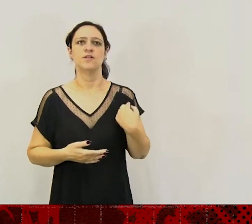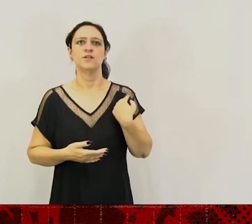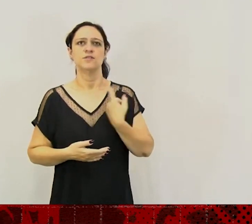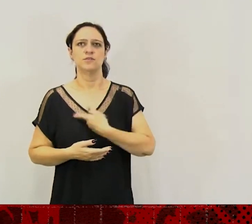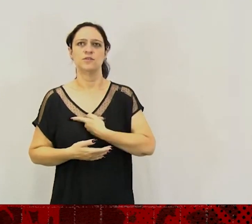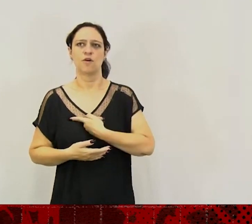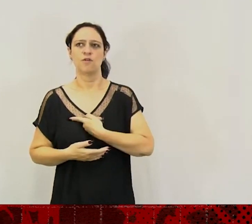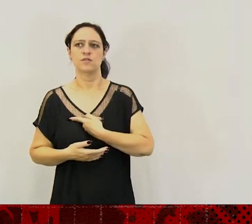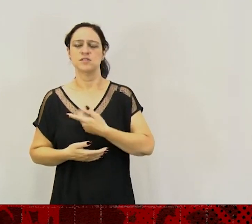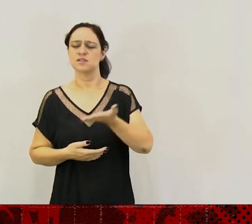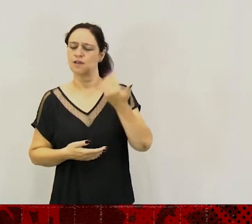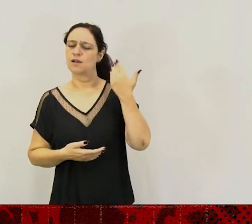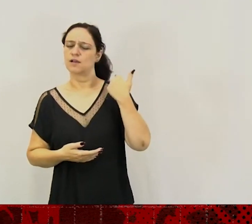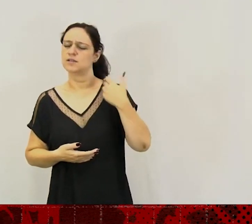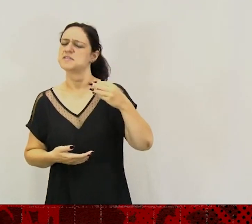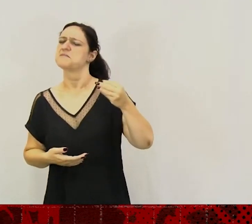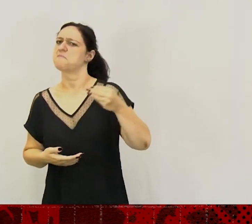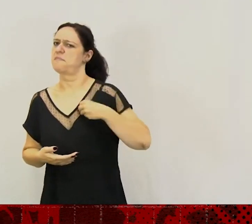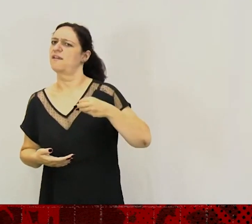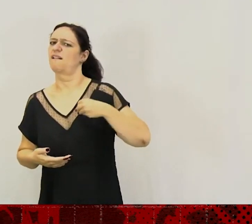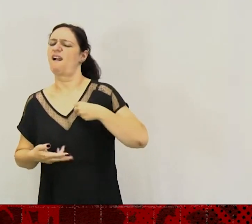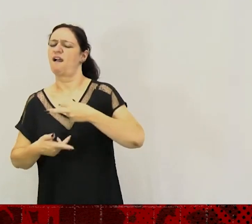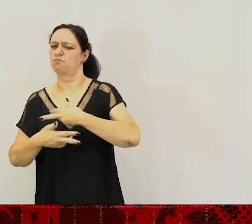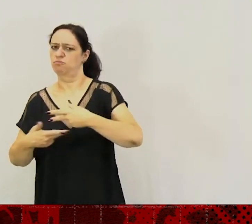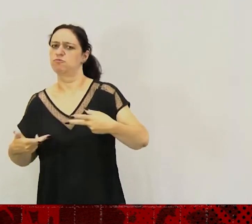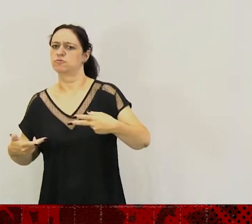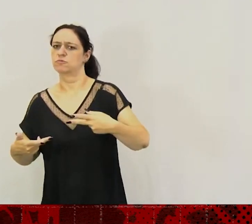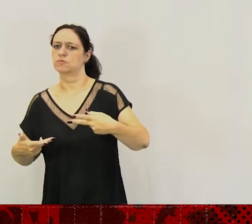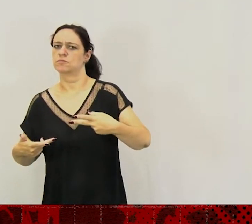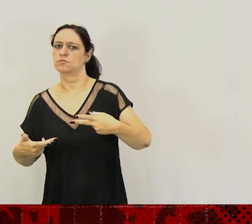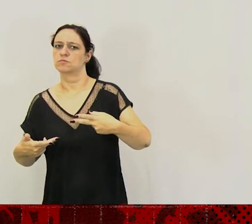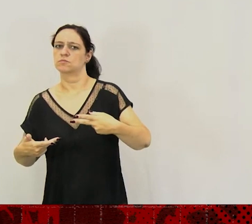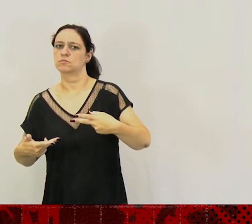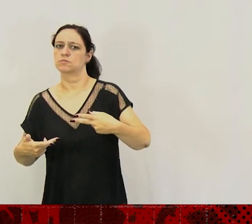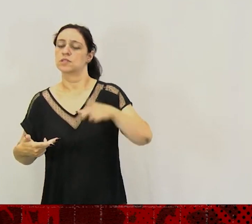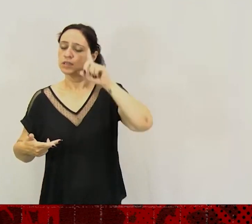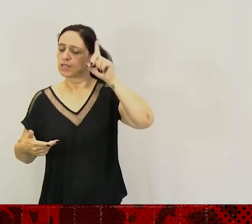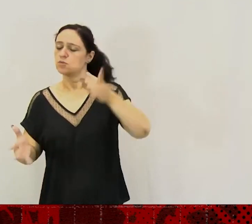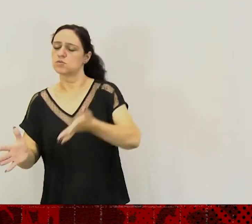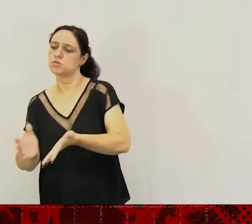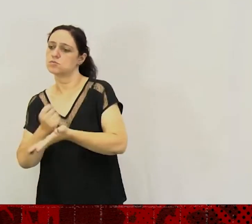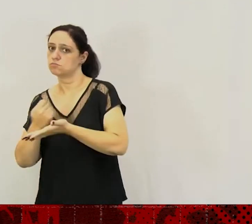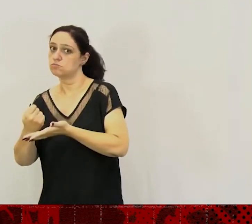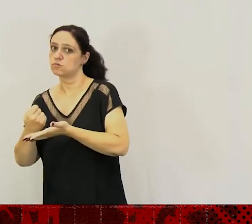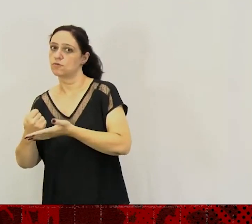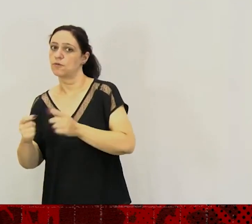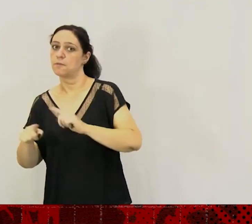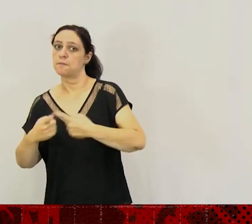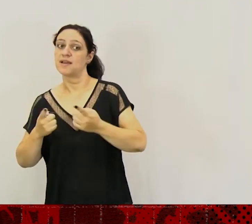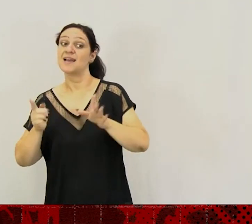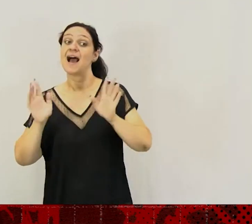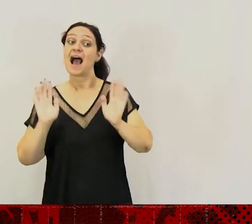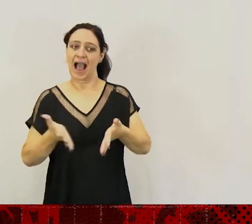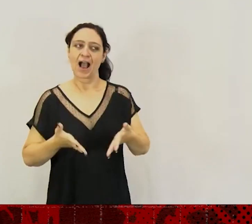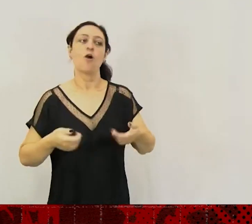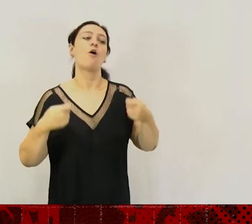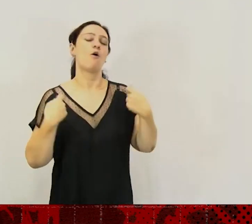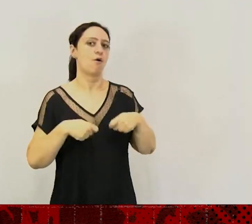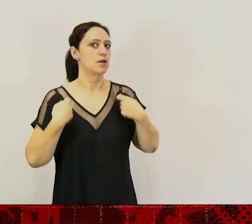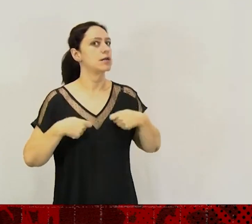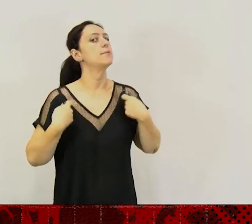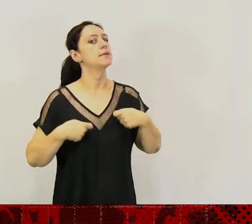salvos pelas boas obras que nós fizemos antes, mas nós somos salvos para as boas obras que